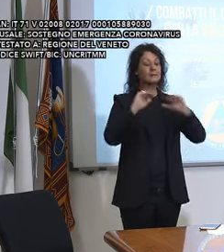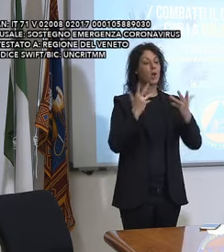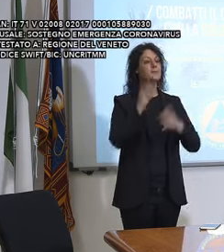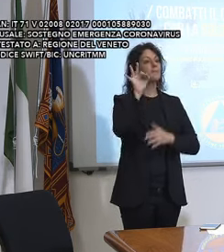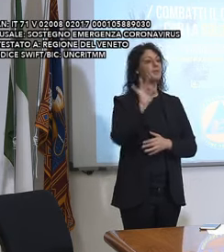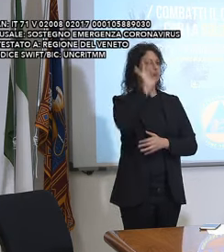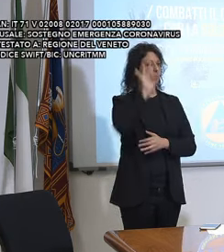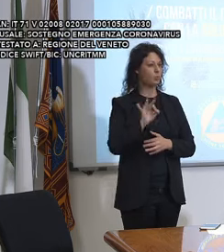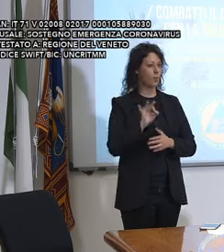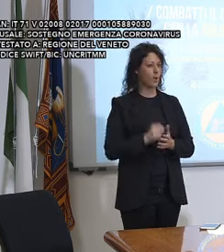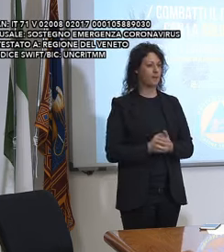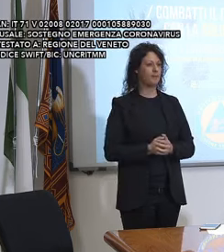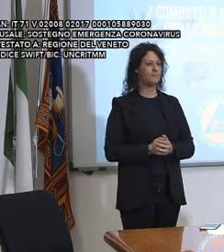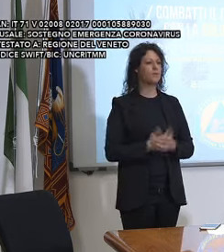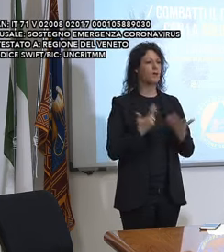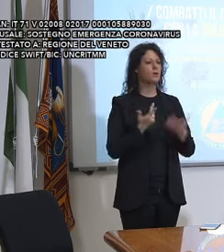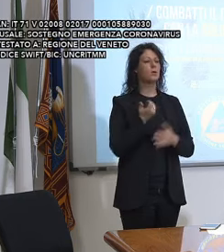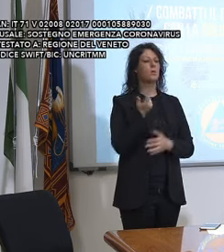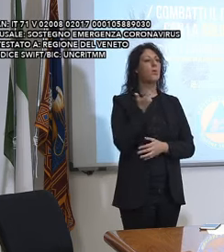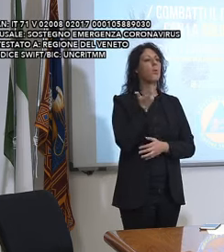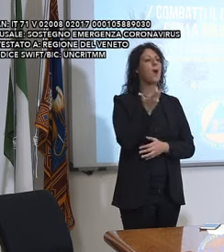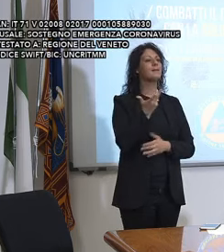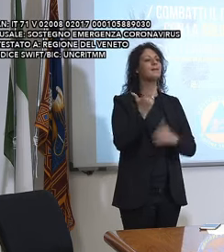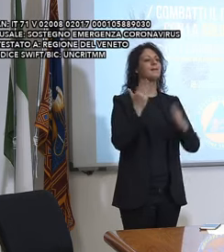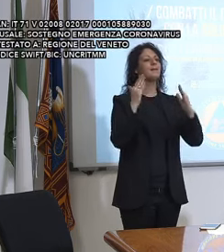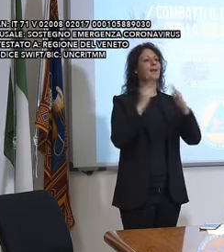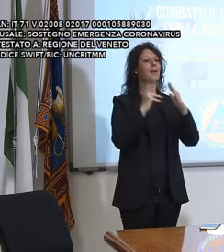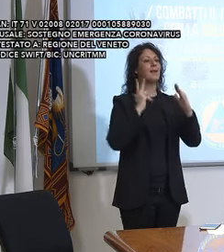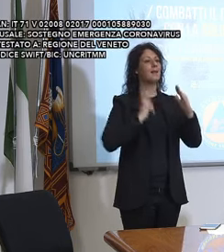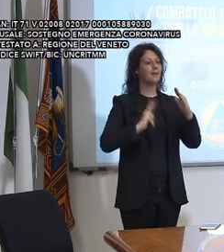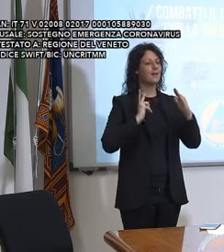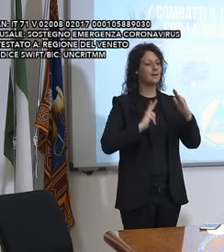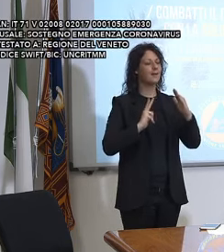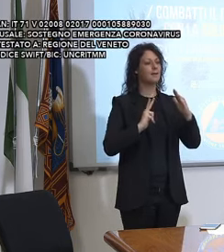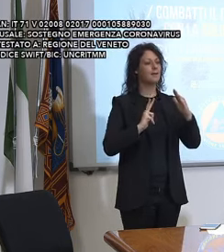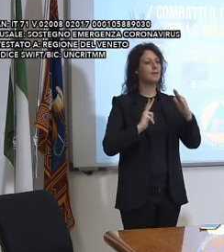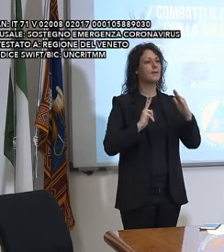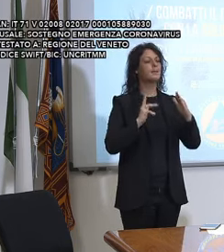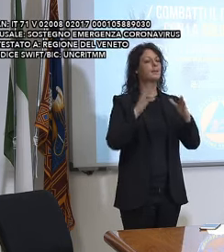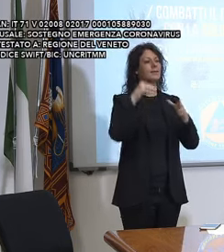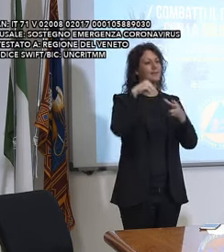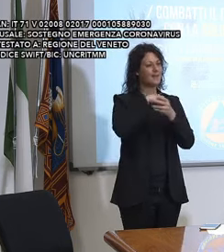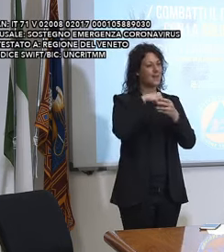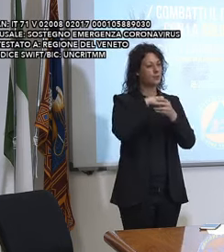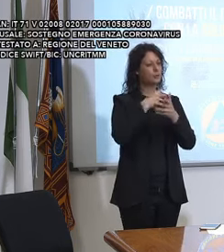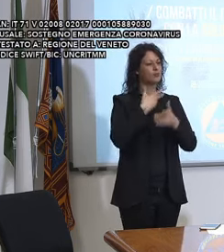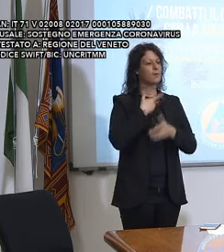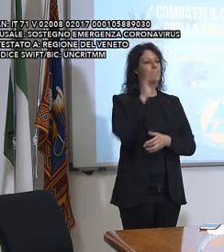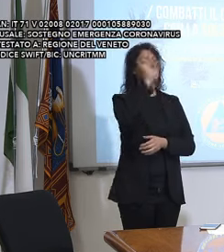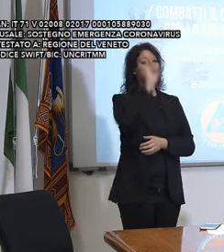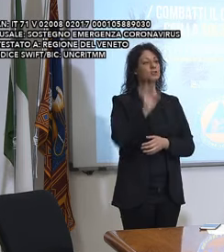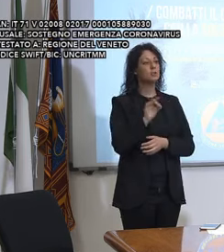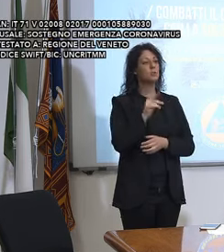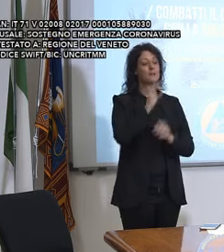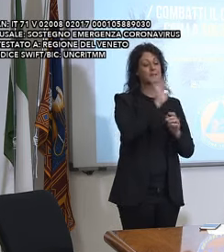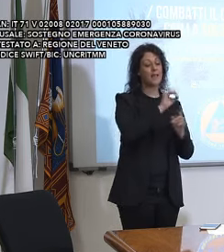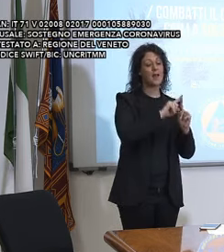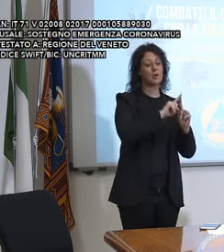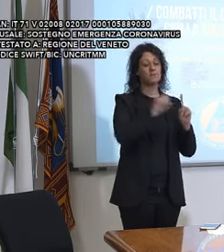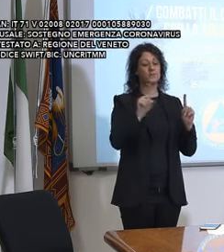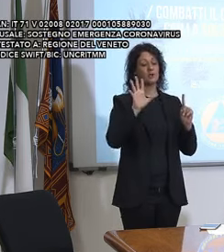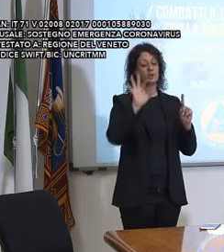quindi quante sono le strutture che hanno una percentuale che va dal 0